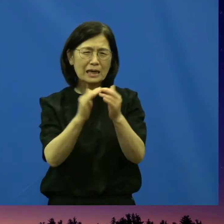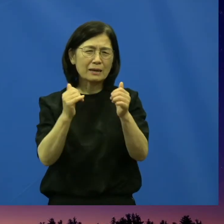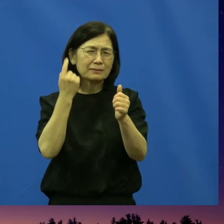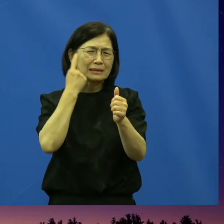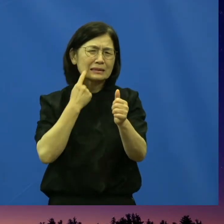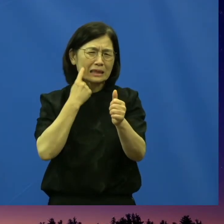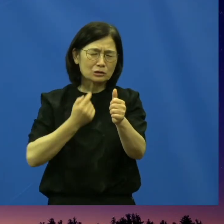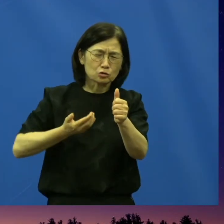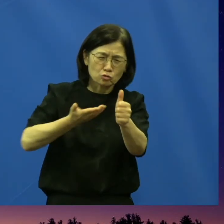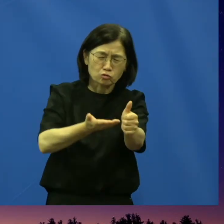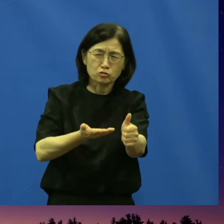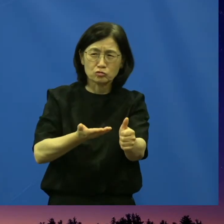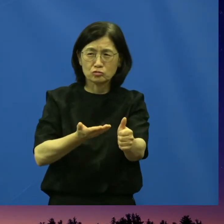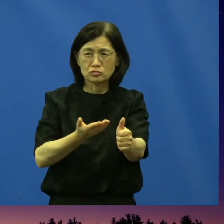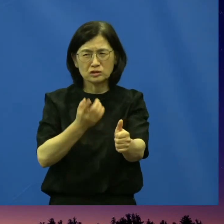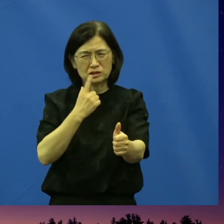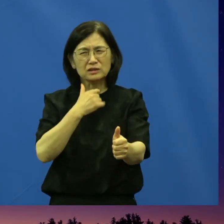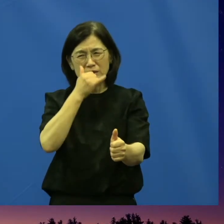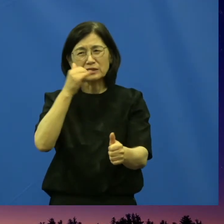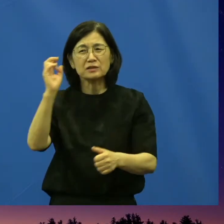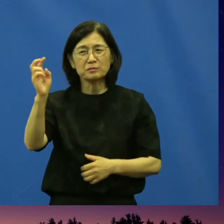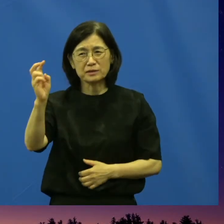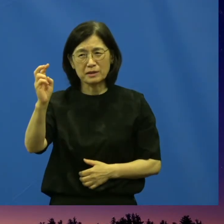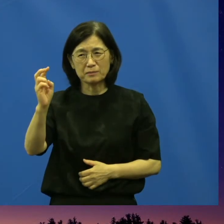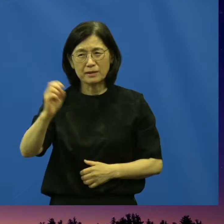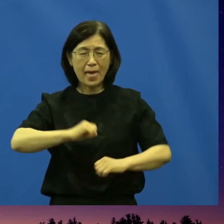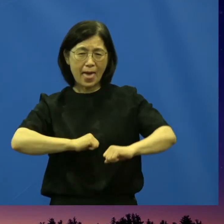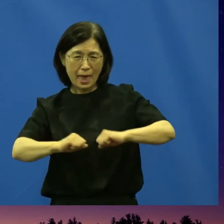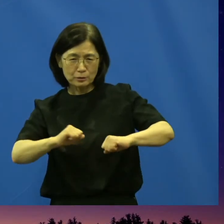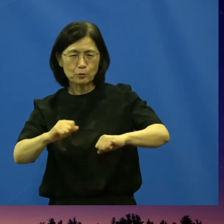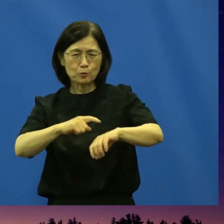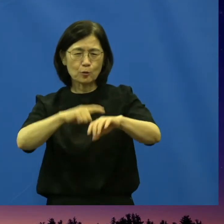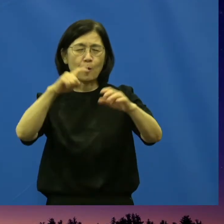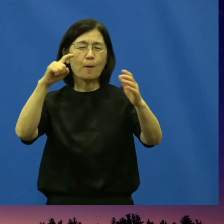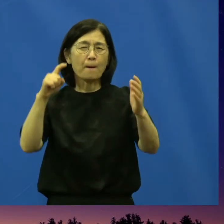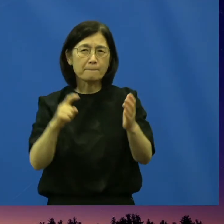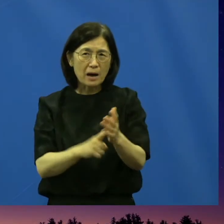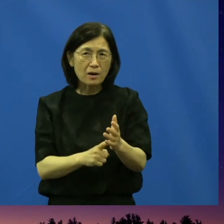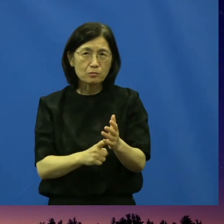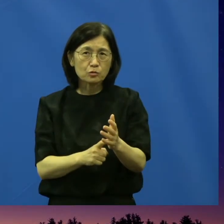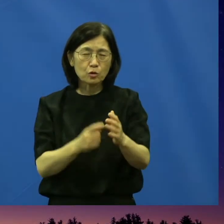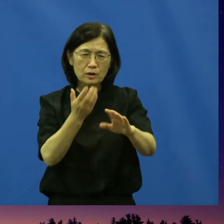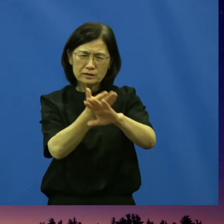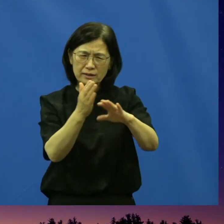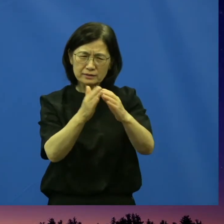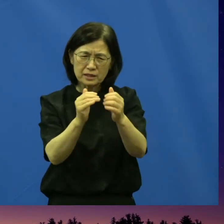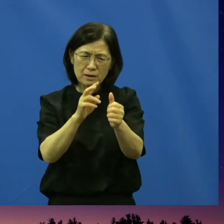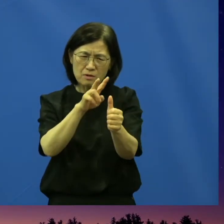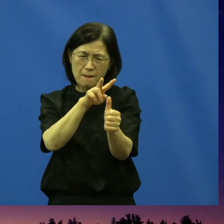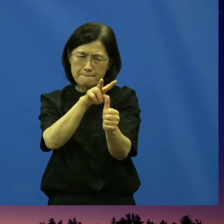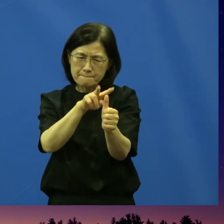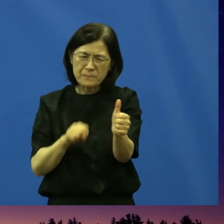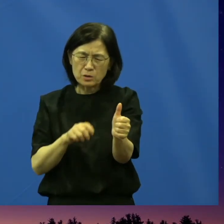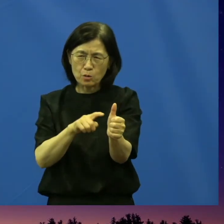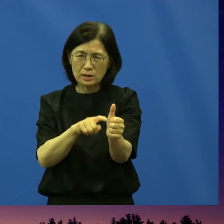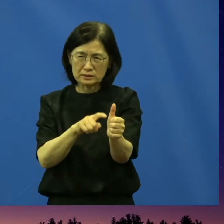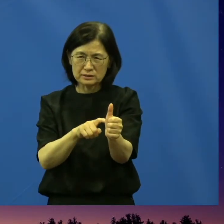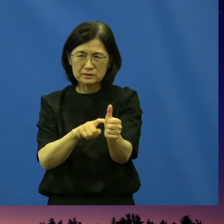여러분. 또 행동으로, 마음으로, 그죠? 마음으로도 남을 미워하면 그게 살인이라고 그랬잖아요,